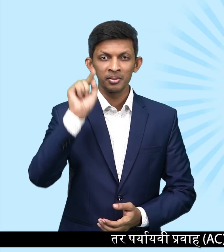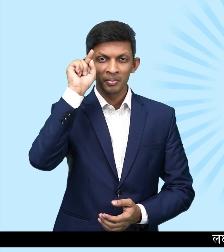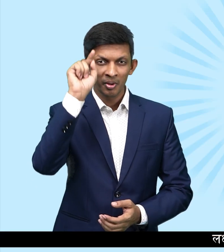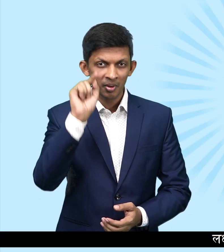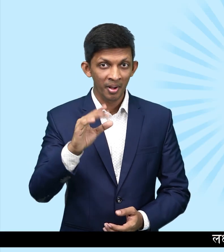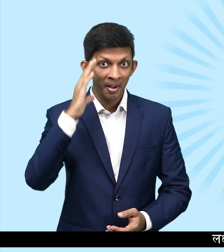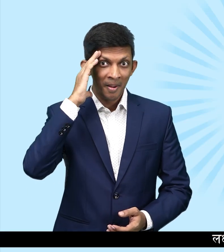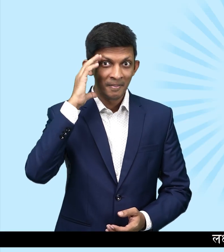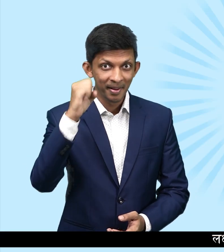लक्षात ठेवण्यासारखे मुद्दे.